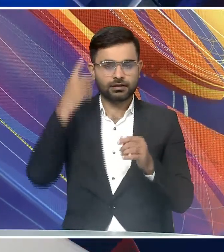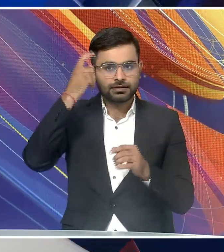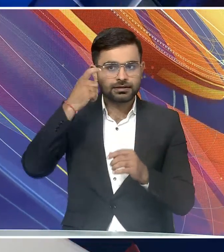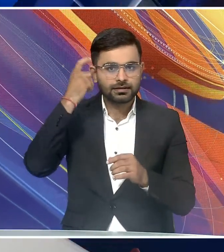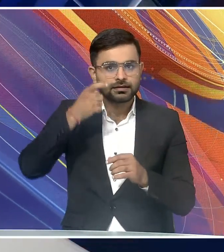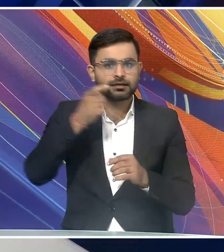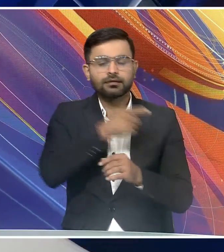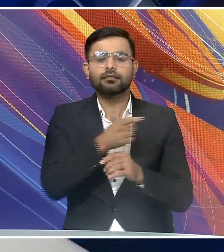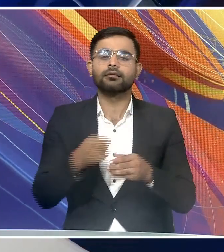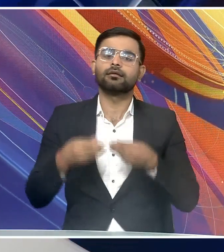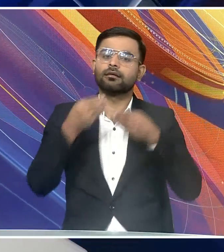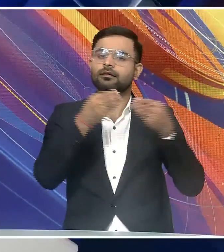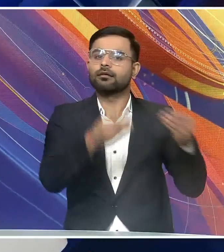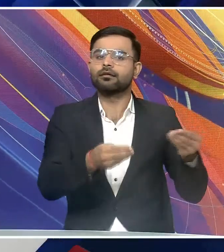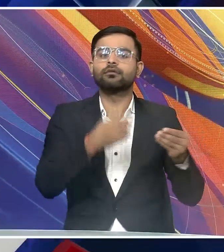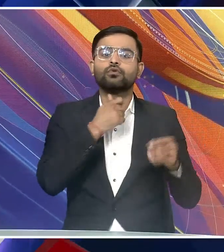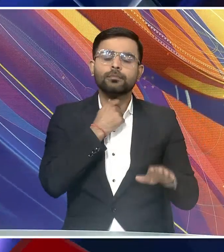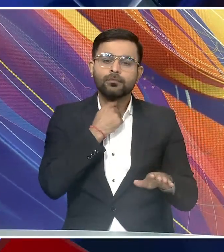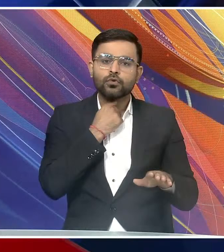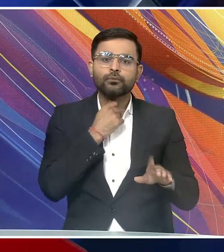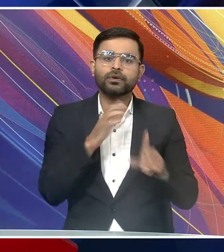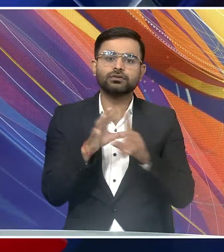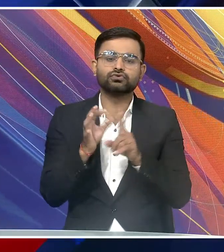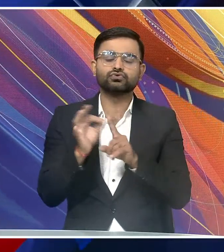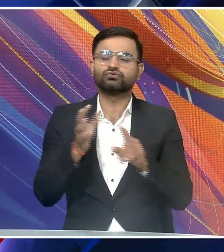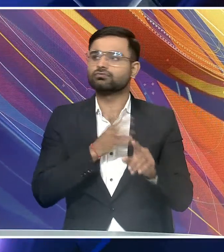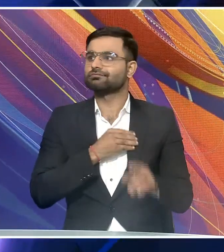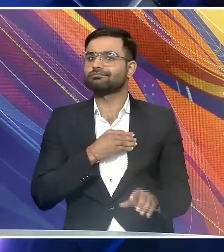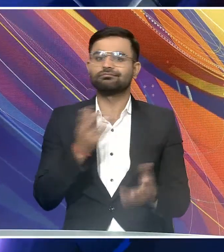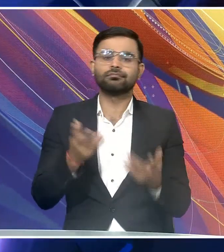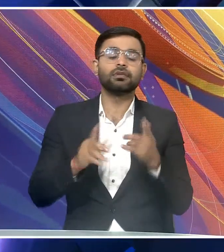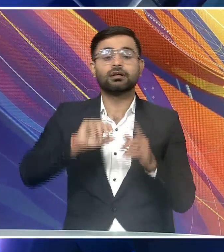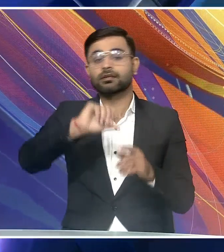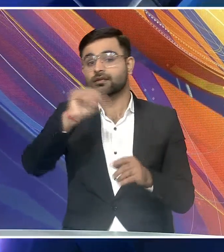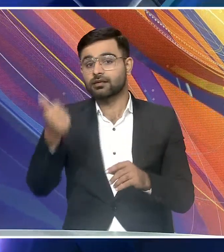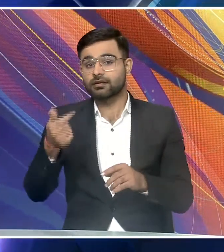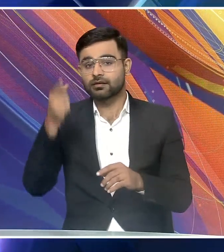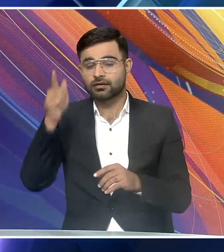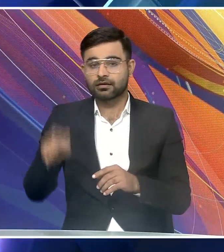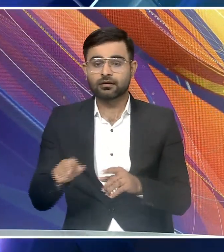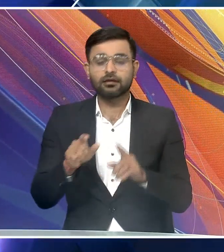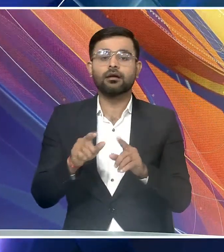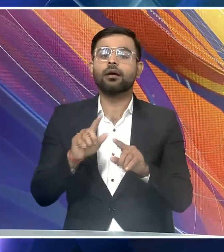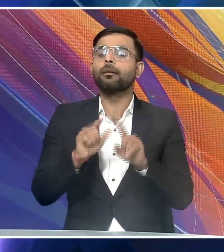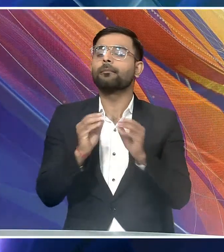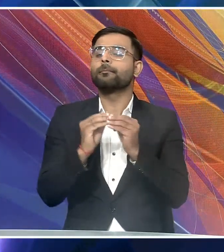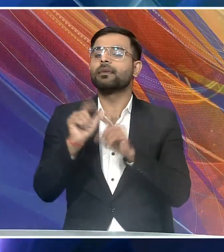विधेयक को दिए गए अपने वादे के टूट जाने का डर, और उधर विधेयक